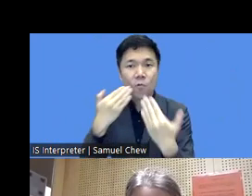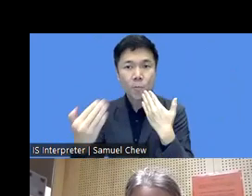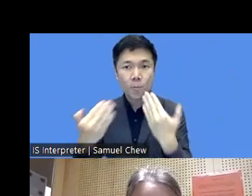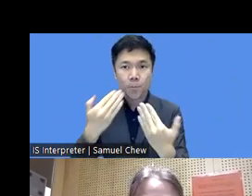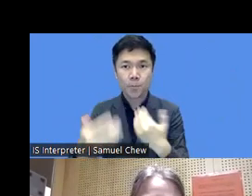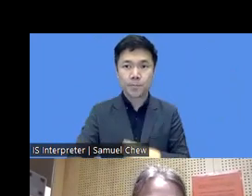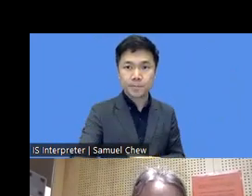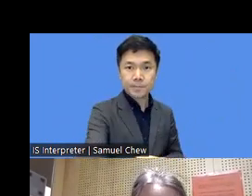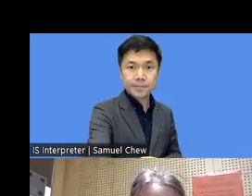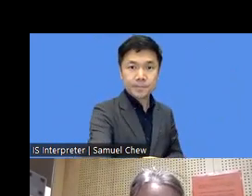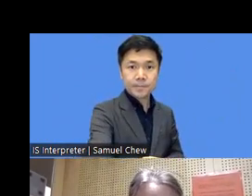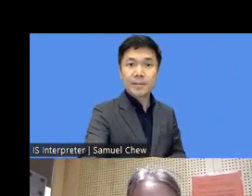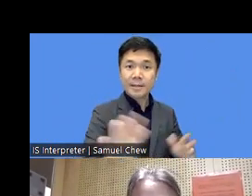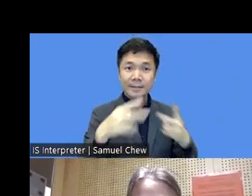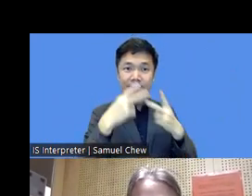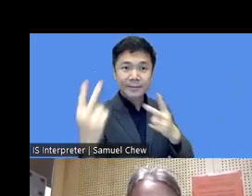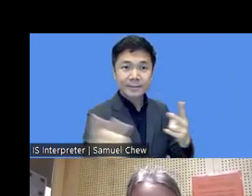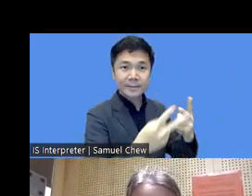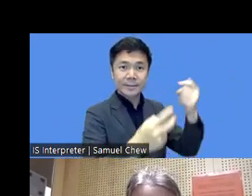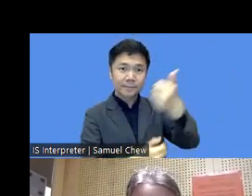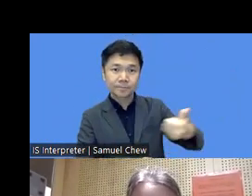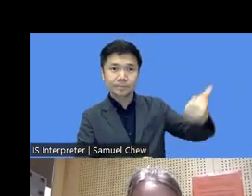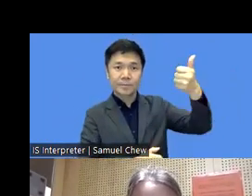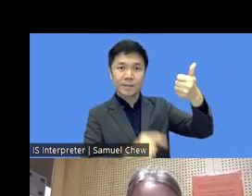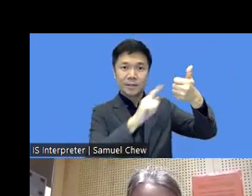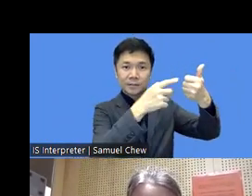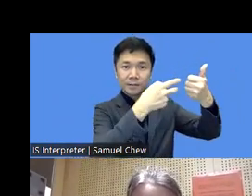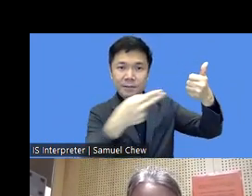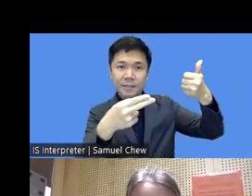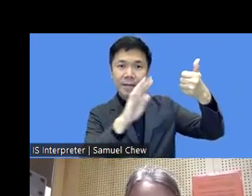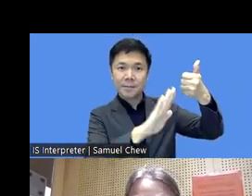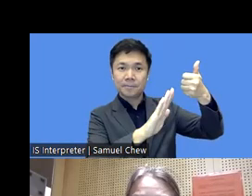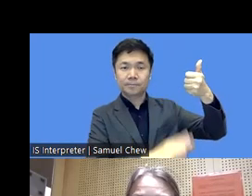En la foto podemos ver a Antonio Guterres en la sesión